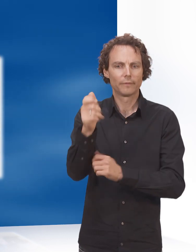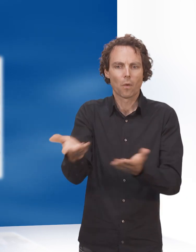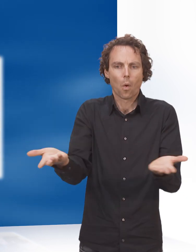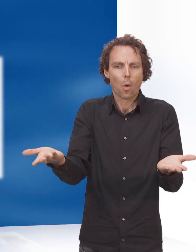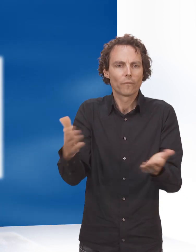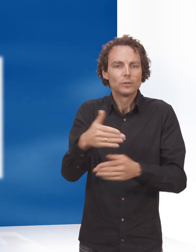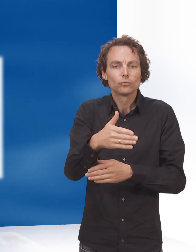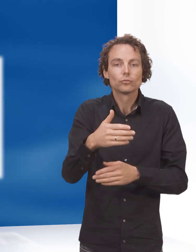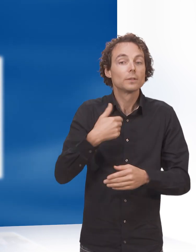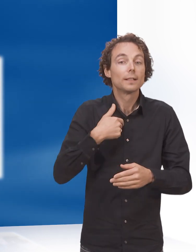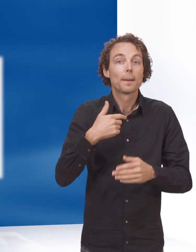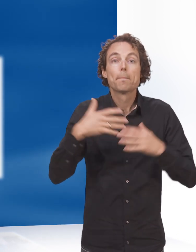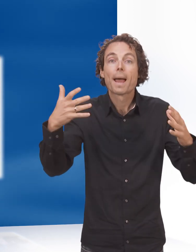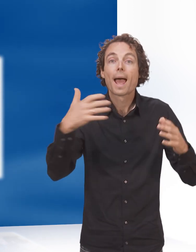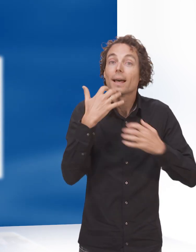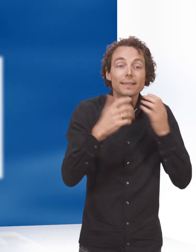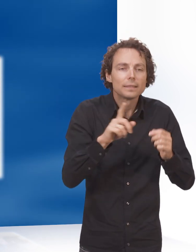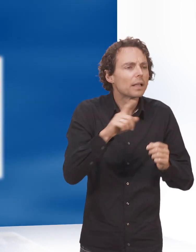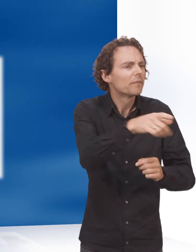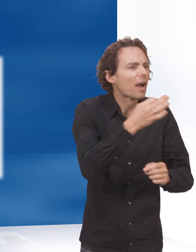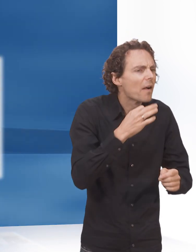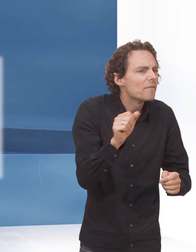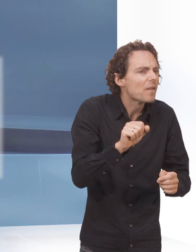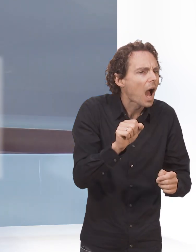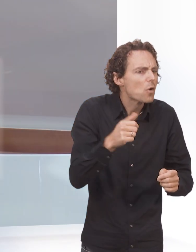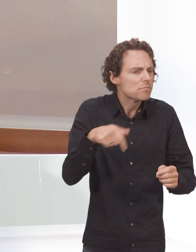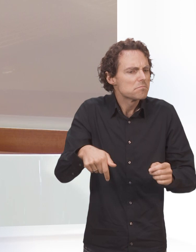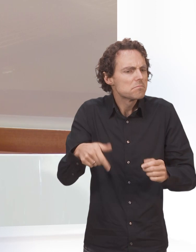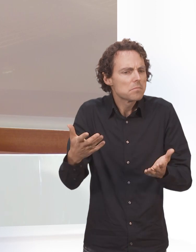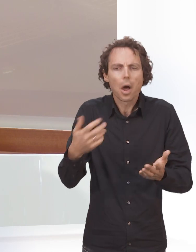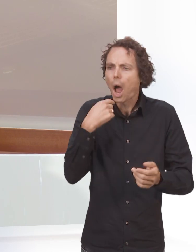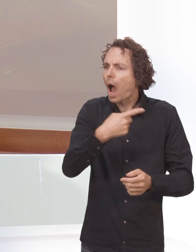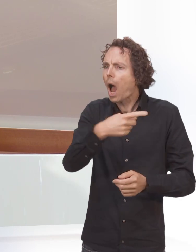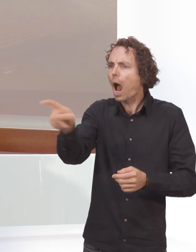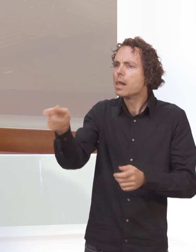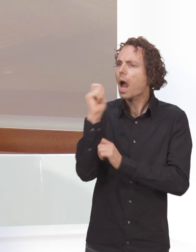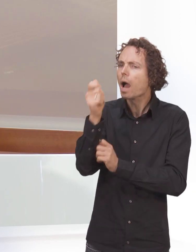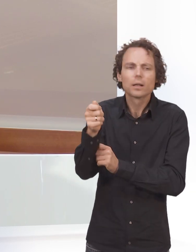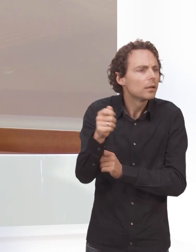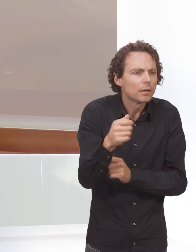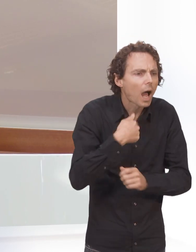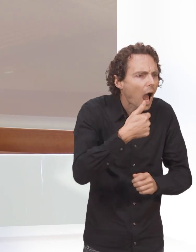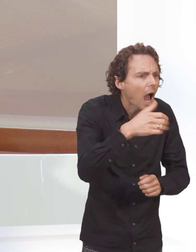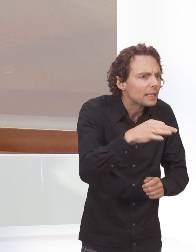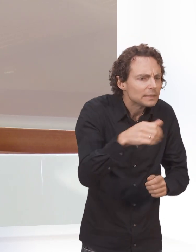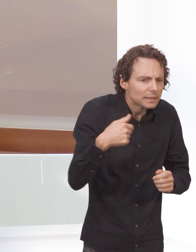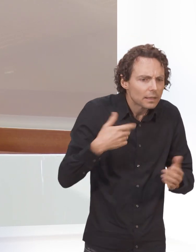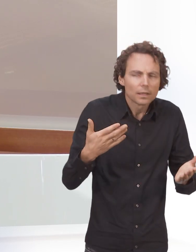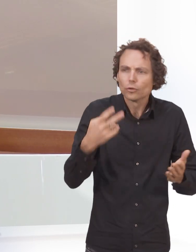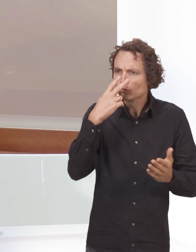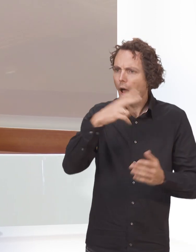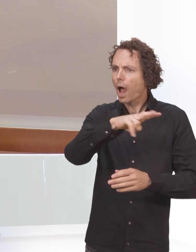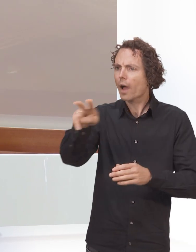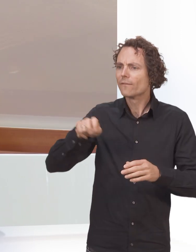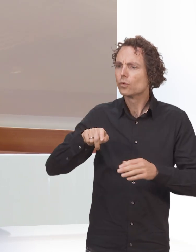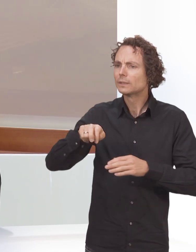mehr sage ich nicht. Und warum machen Sie das? Sag ich, macht doch jeder hier. Sagt er, Sie sind der Einzige, der hier angelt. Sag ich, nein, die Fußgänger, gucken Sie mal,